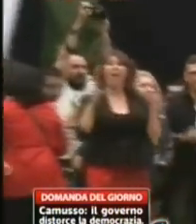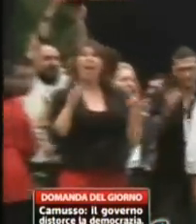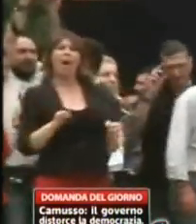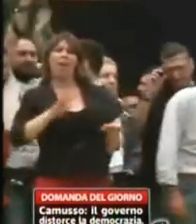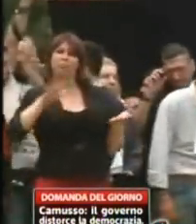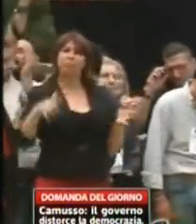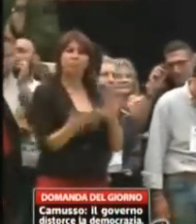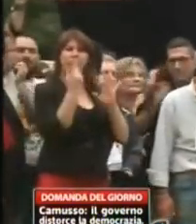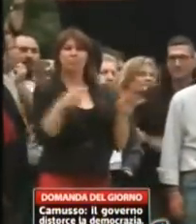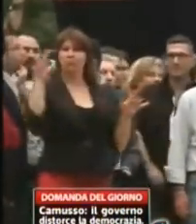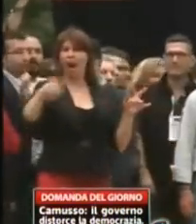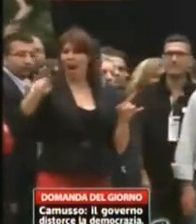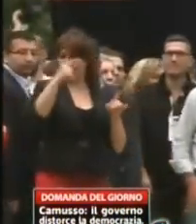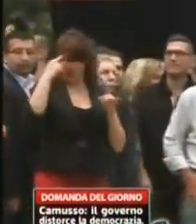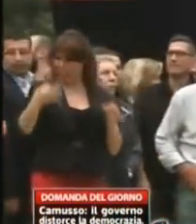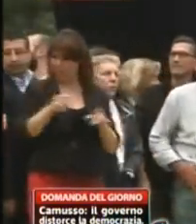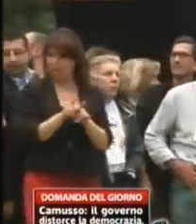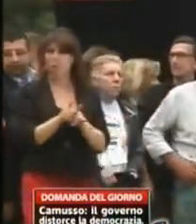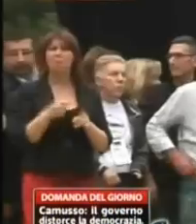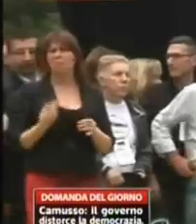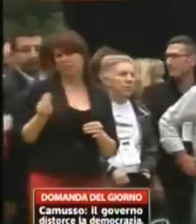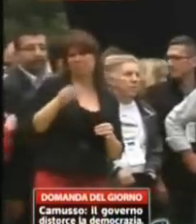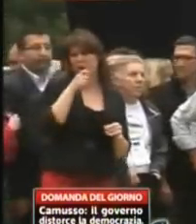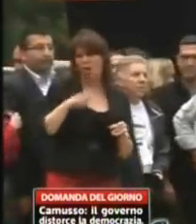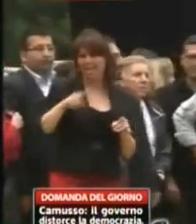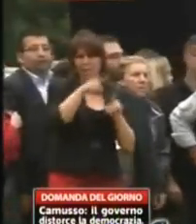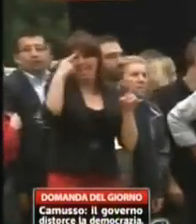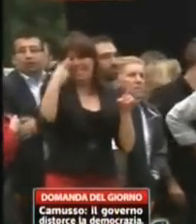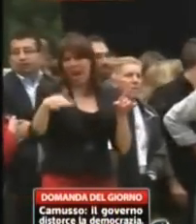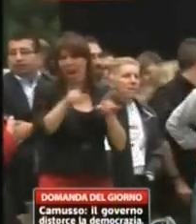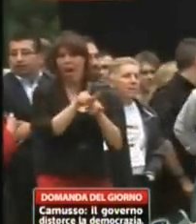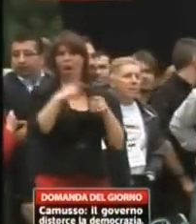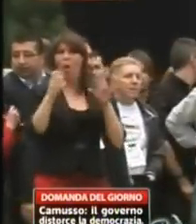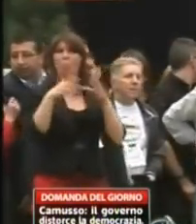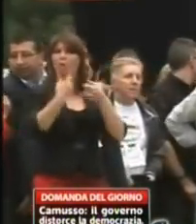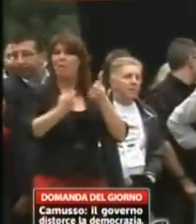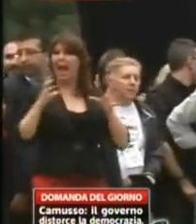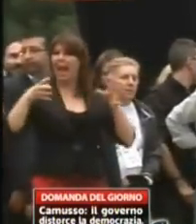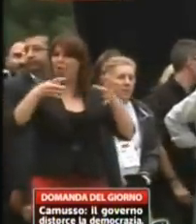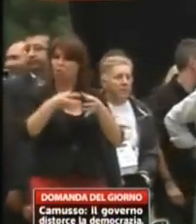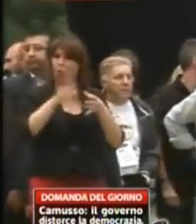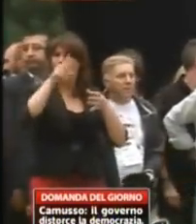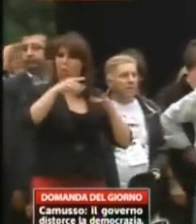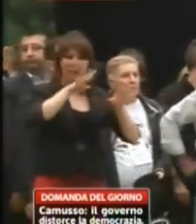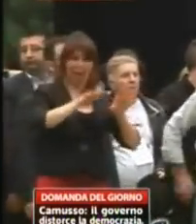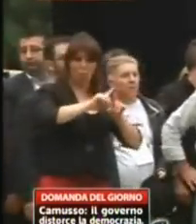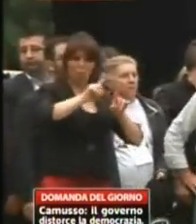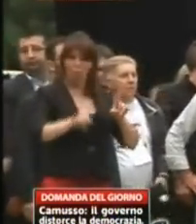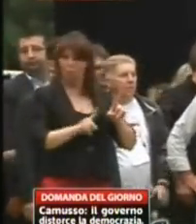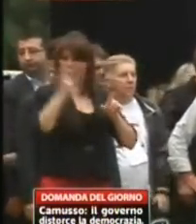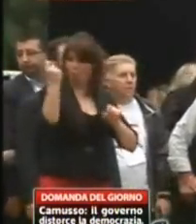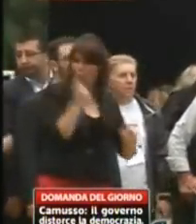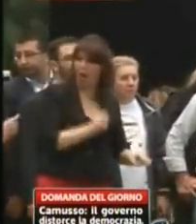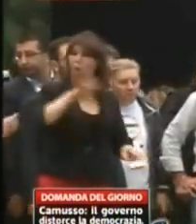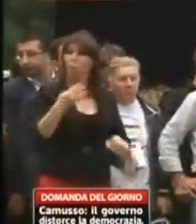svolta, l'avete già capita. Inutile che io aggiunga cose. È nato questo movimento nel 2009, il 4